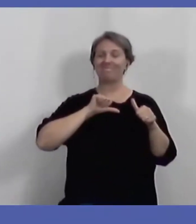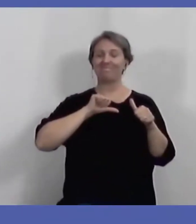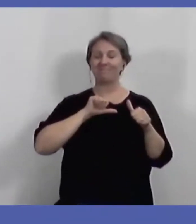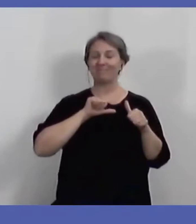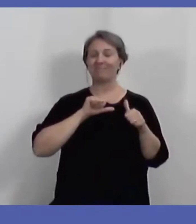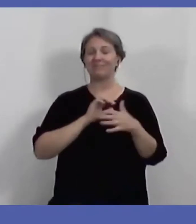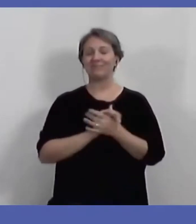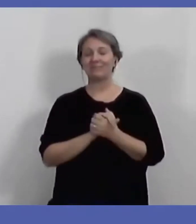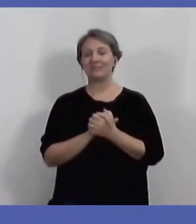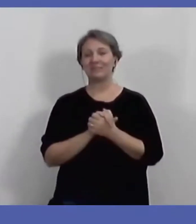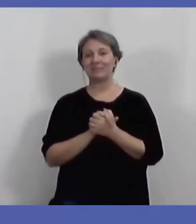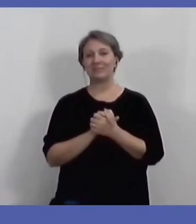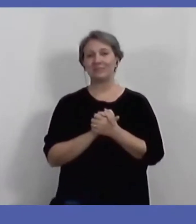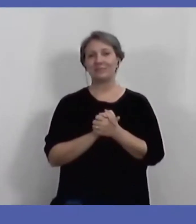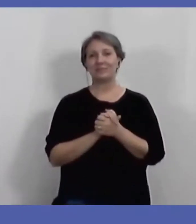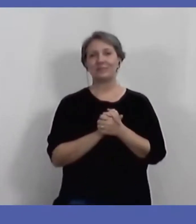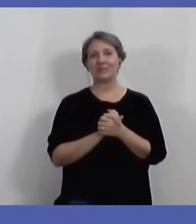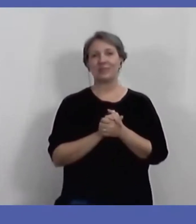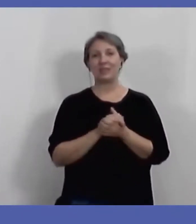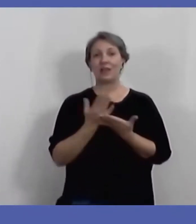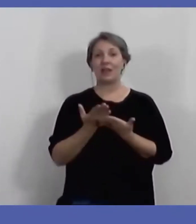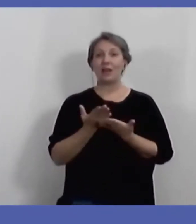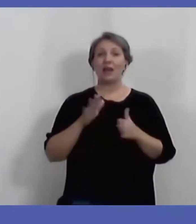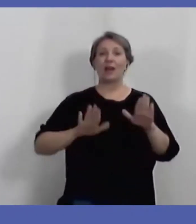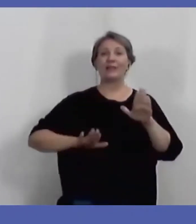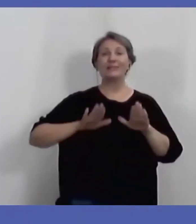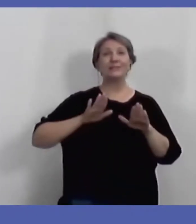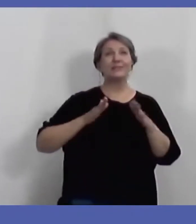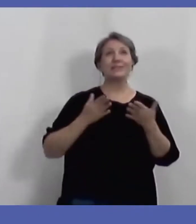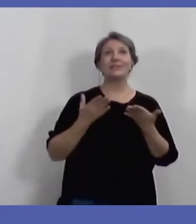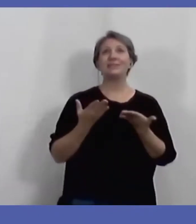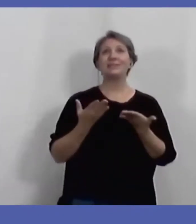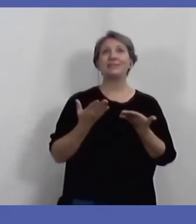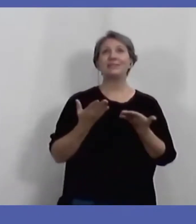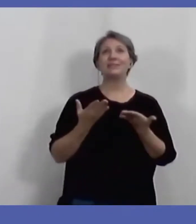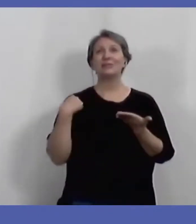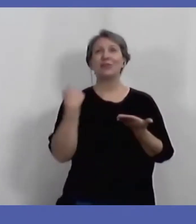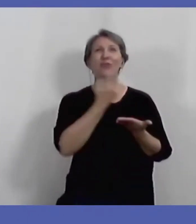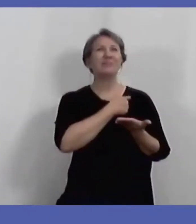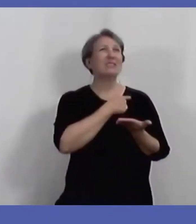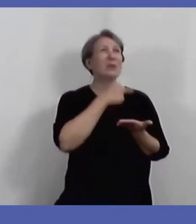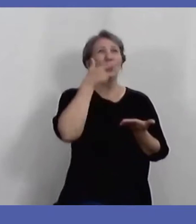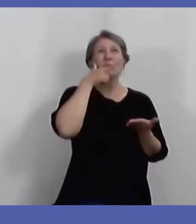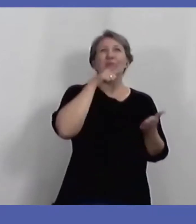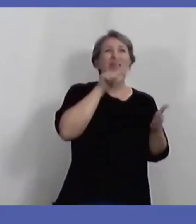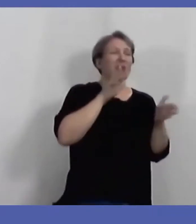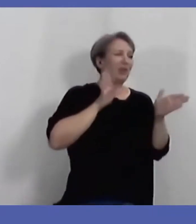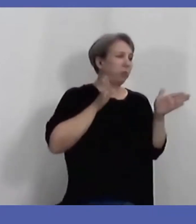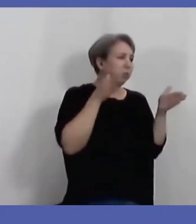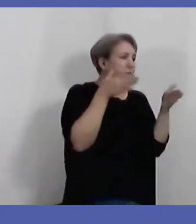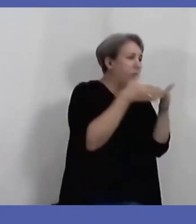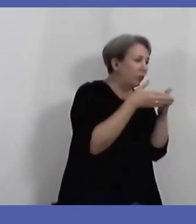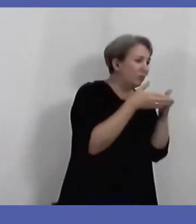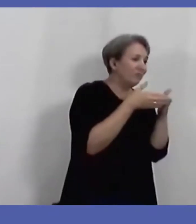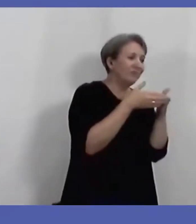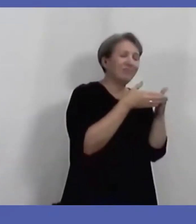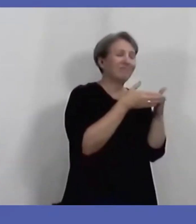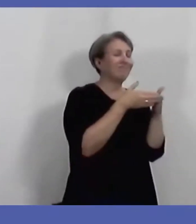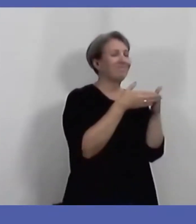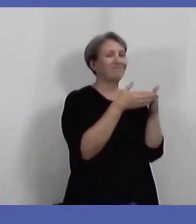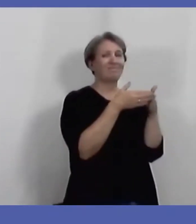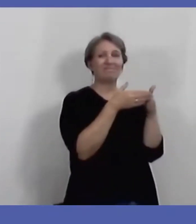Pode ser que você não atinja a meta, mas Deus trabalhou em você. Se Deus trabalhou em